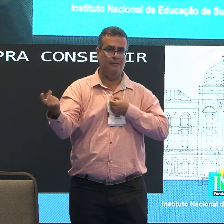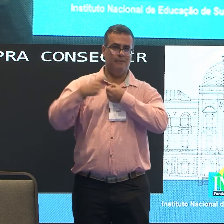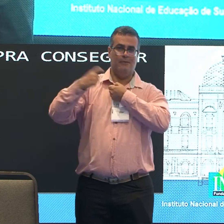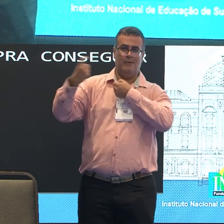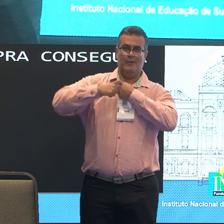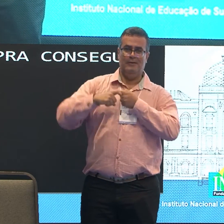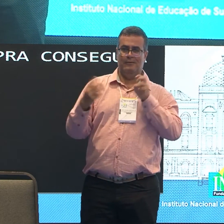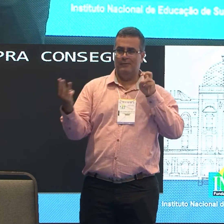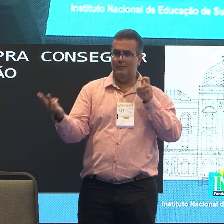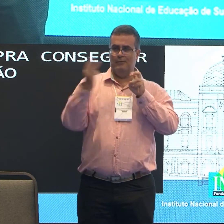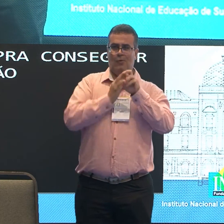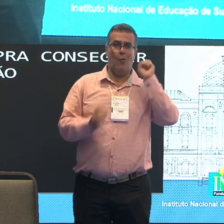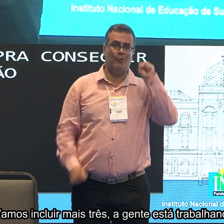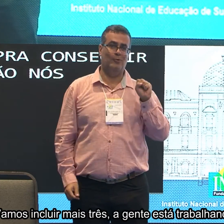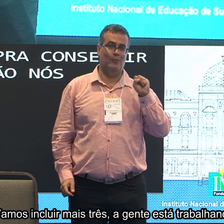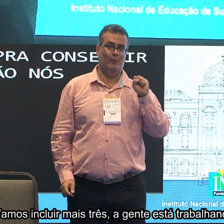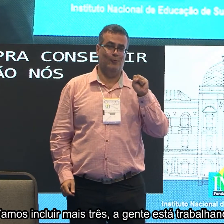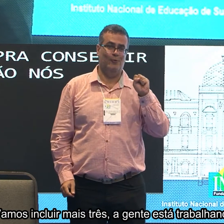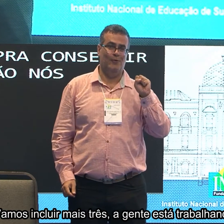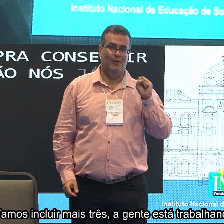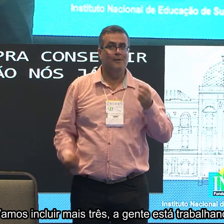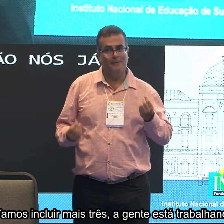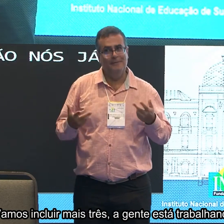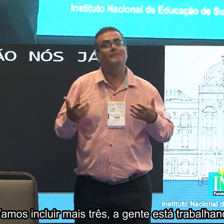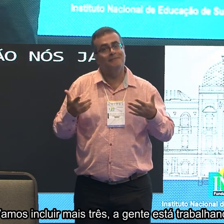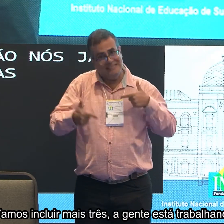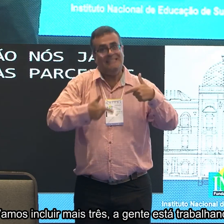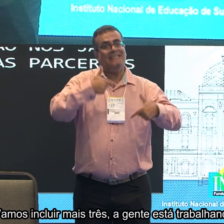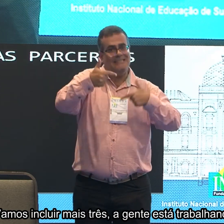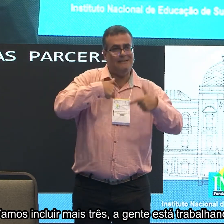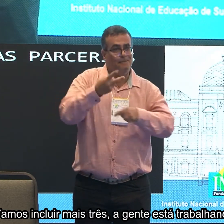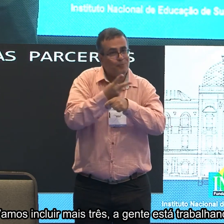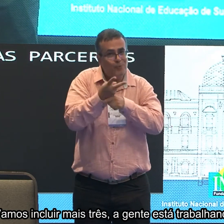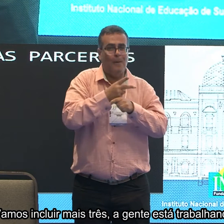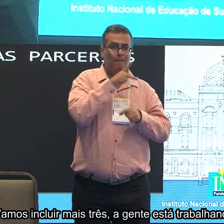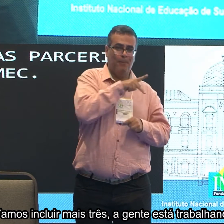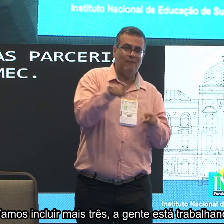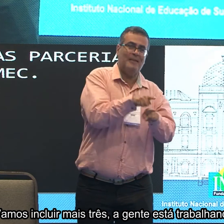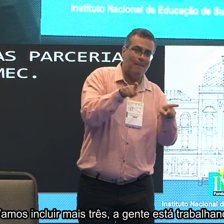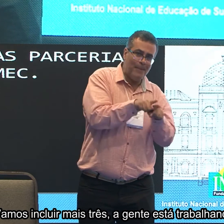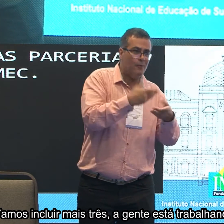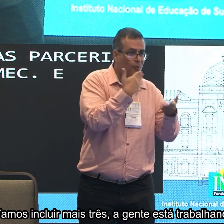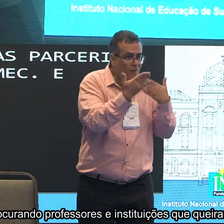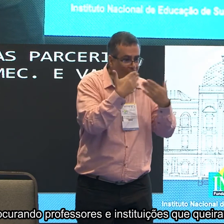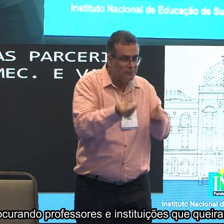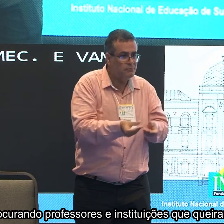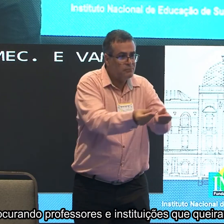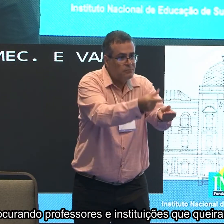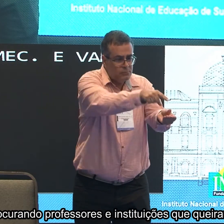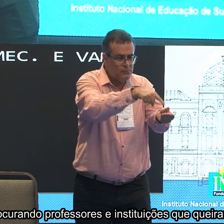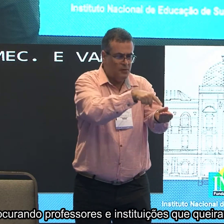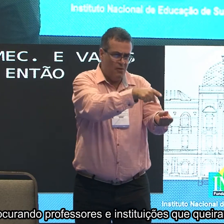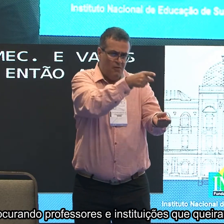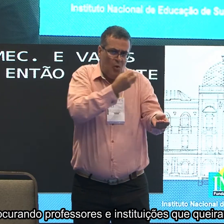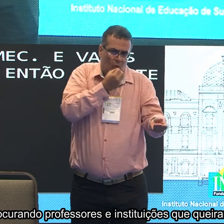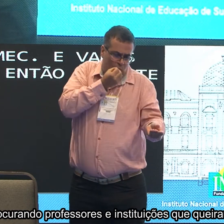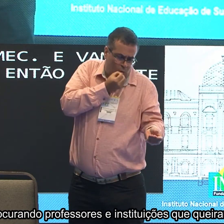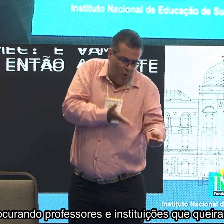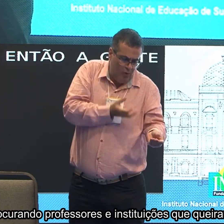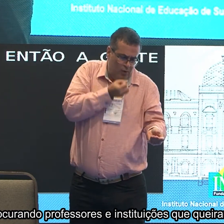MEC. E vamos incluir mais 3. Então, a gente está trabalhando e está procurando professores e